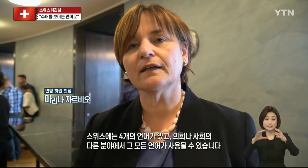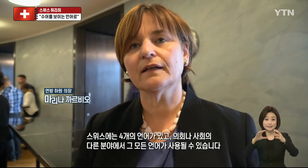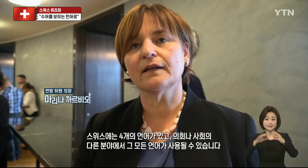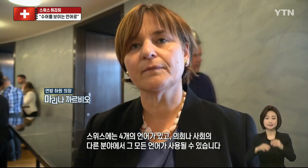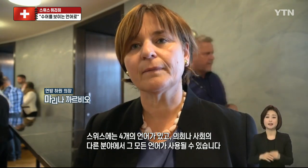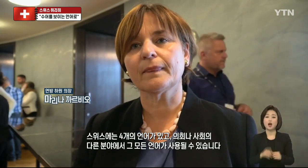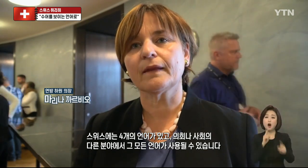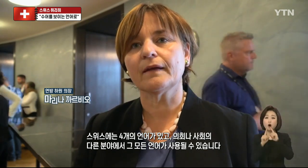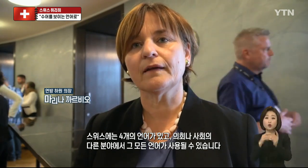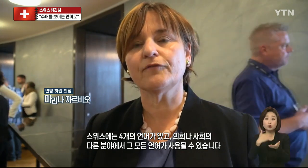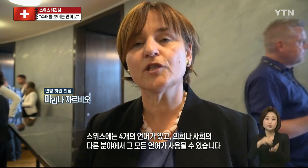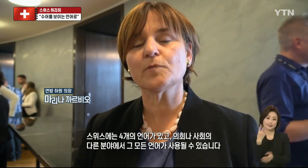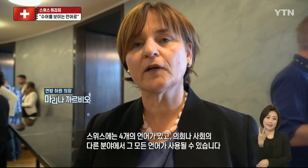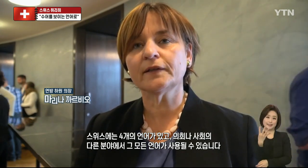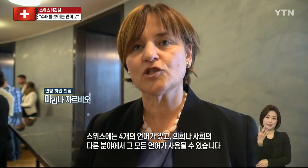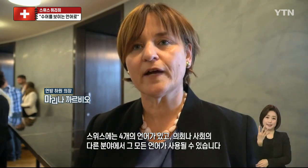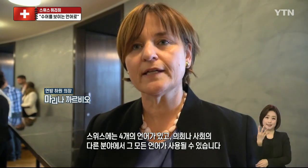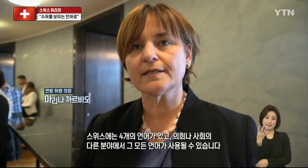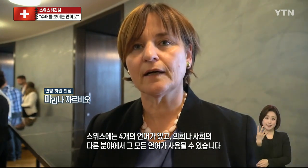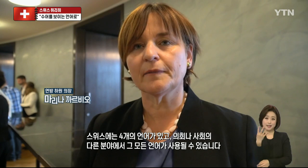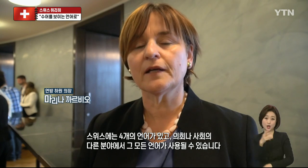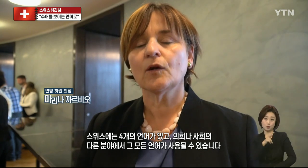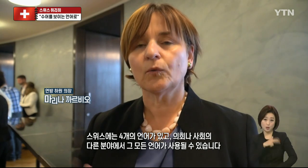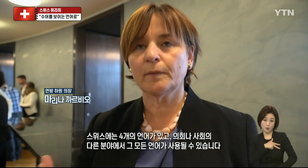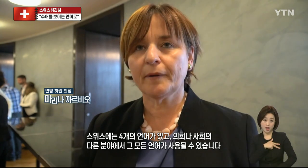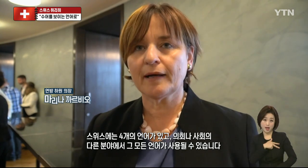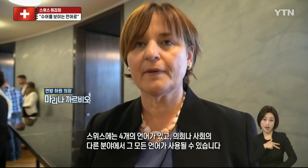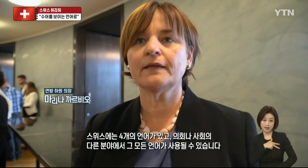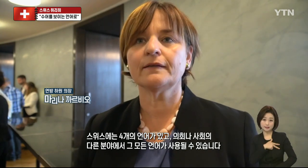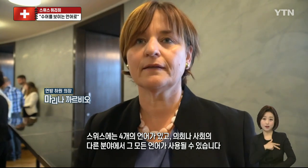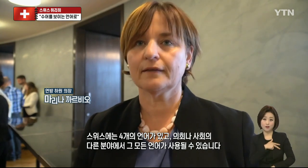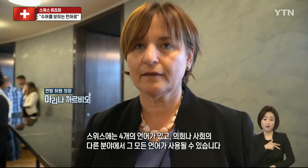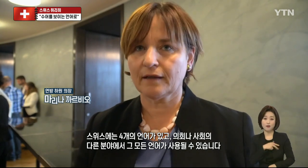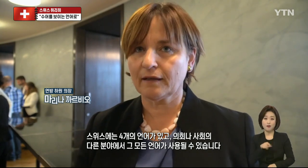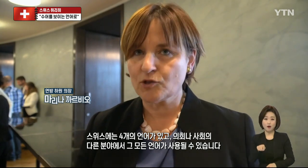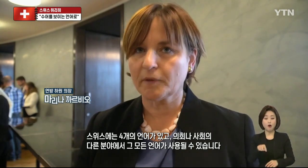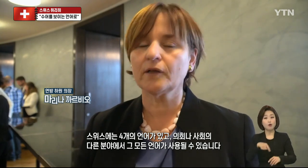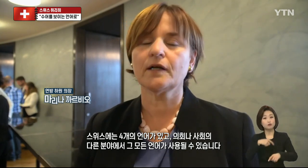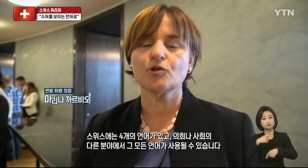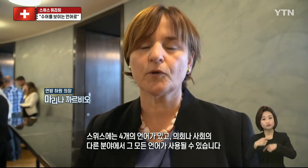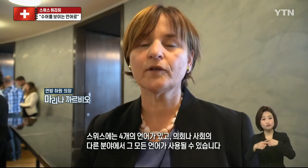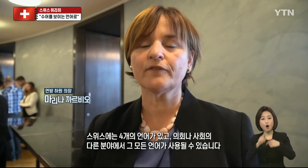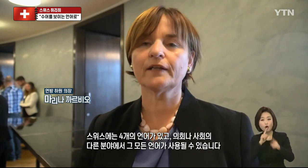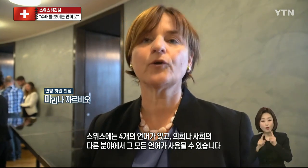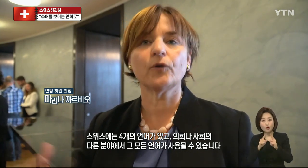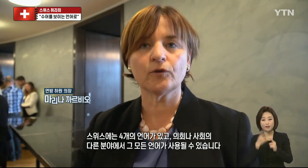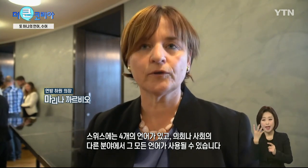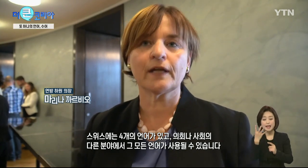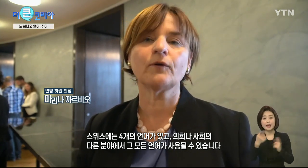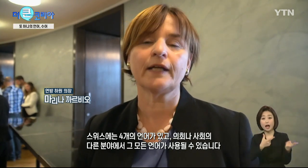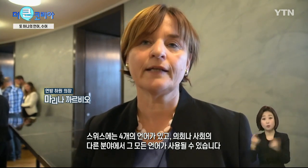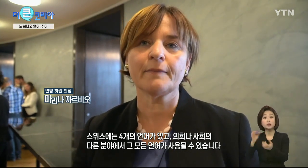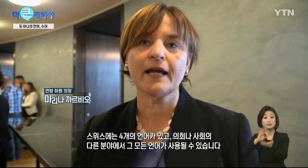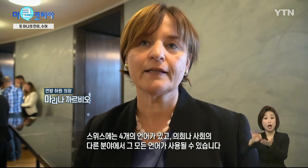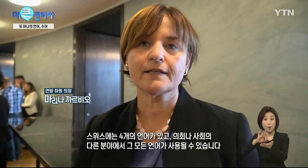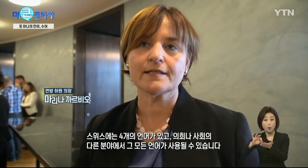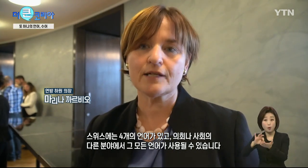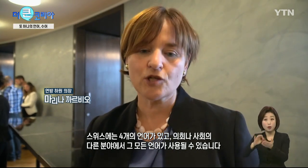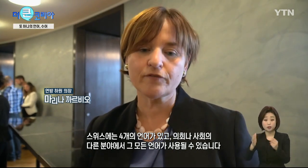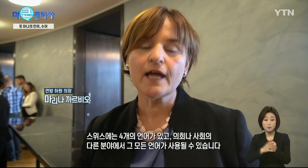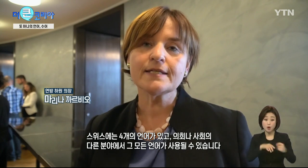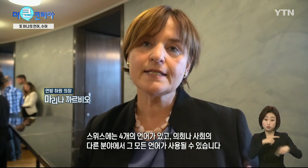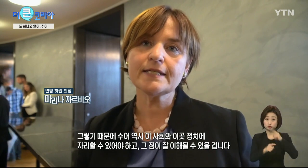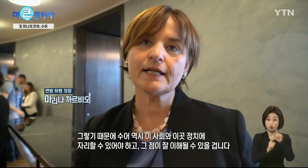wir 4 Sprachen in der Schweiz haben und im Parlament alle Sprachen gesprochen werden können oder auch in anderen Bereichen